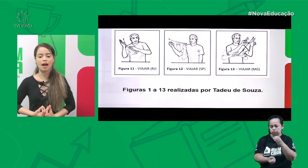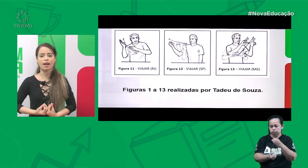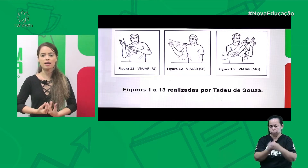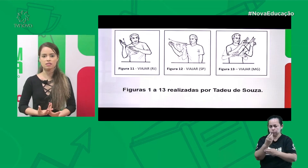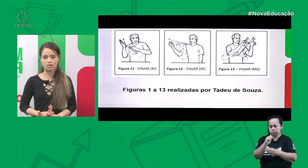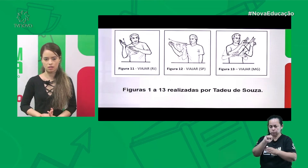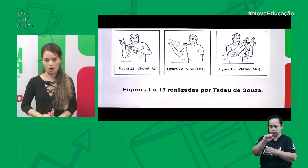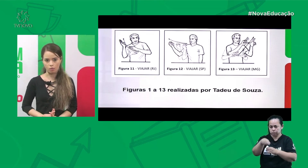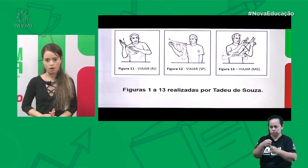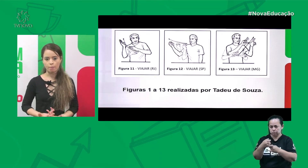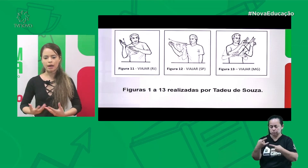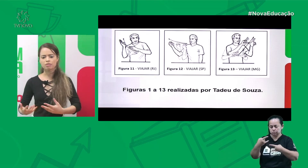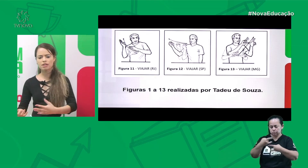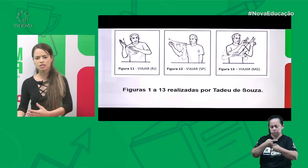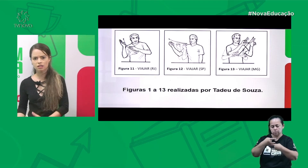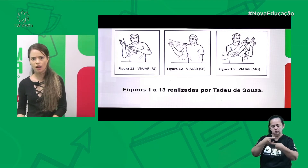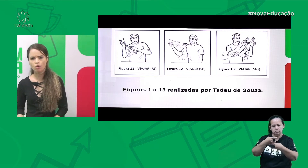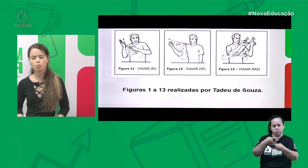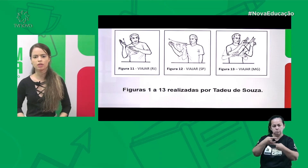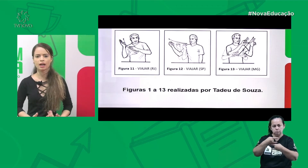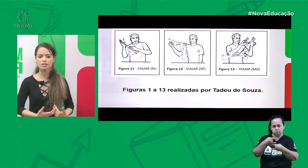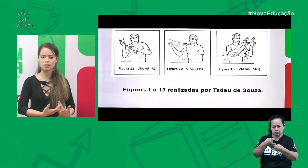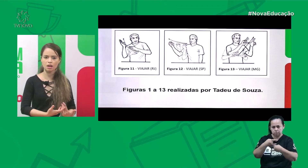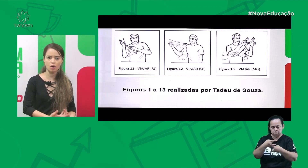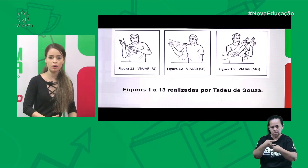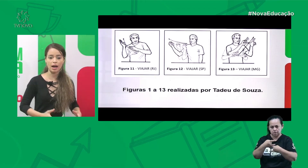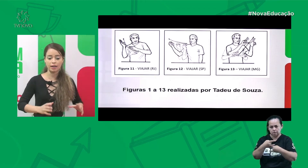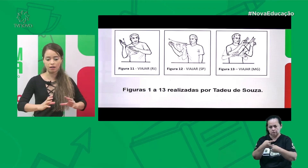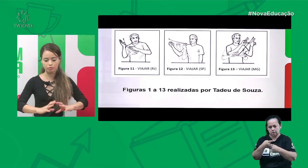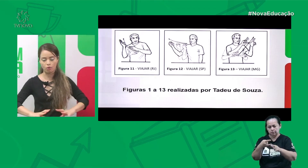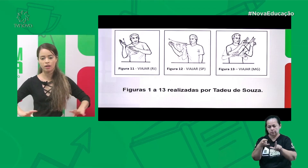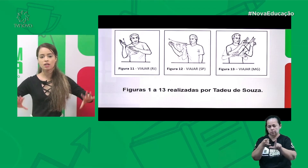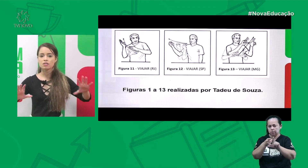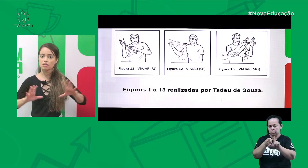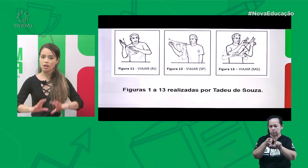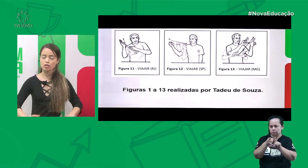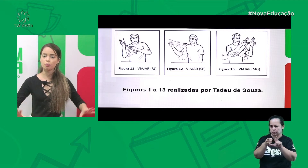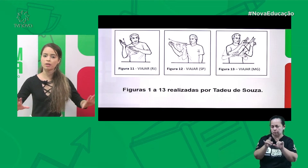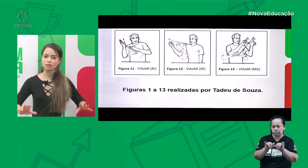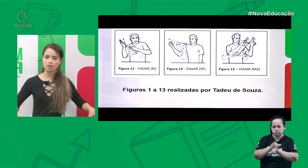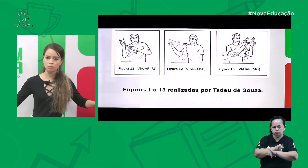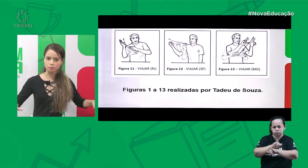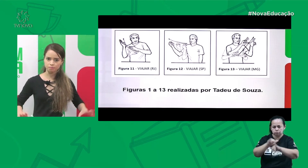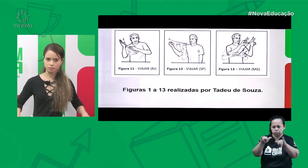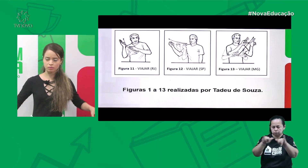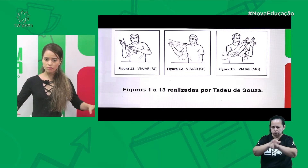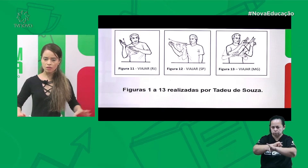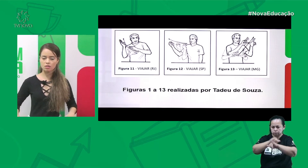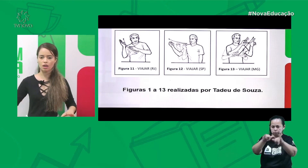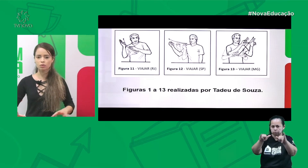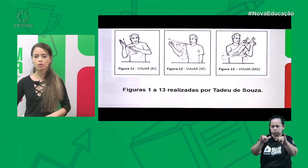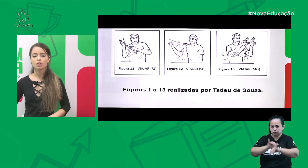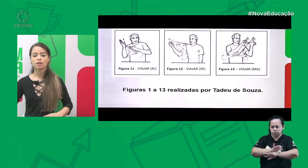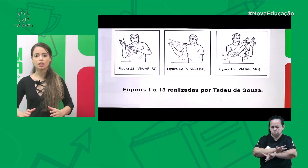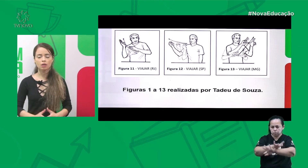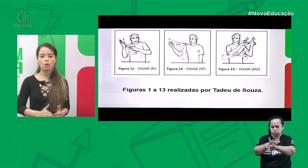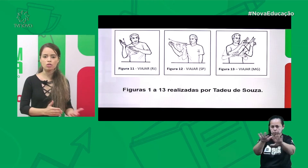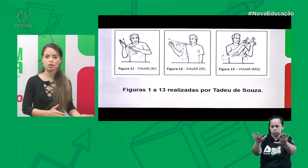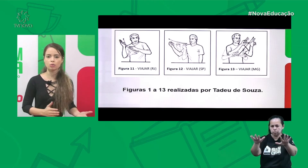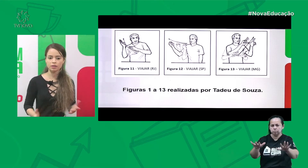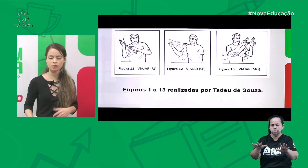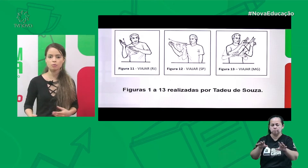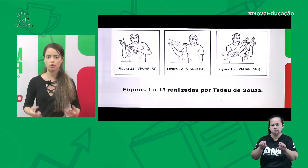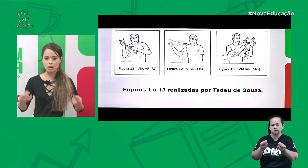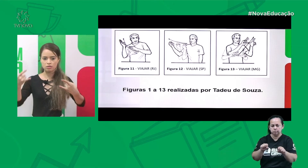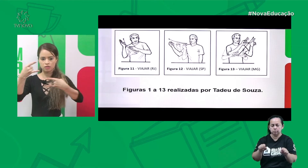de criar esse sinal para facilitar a comunicação, e aí ele foi se expandindo, certo? E hoje